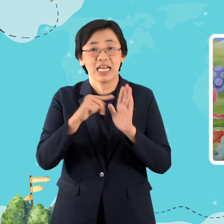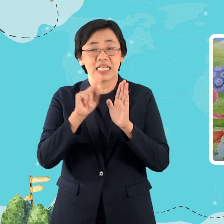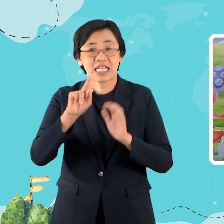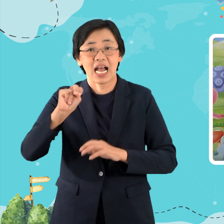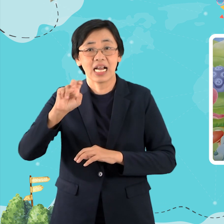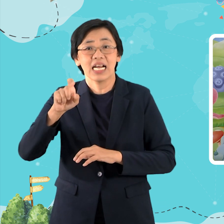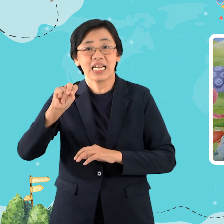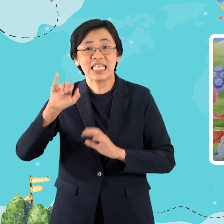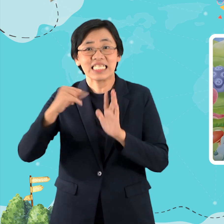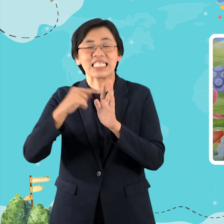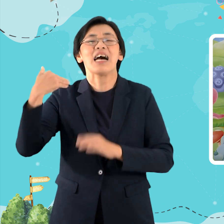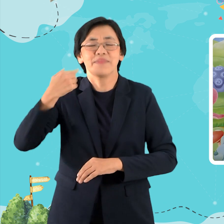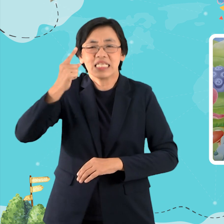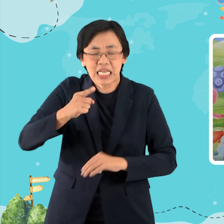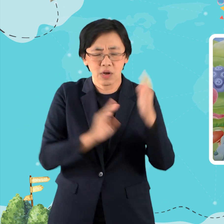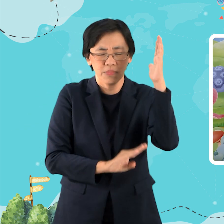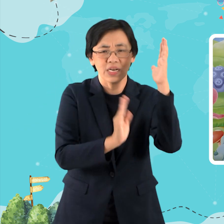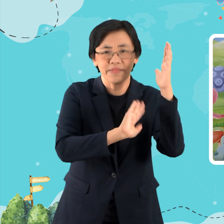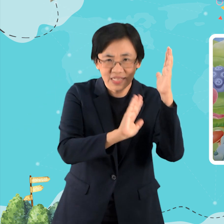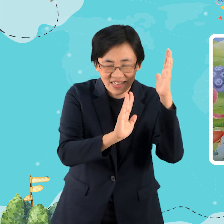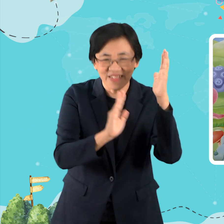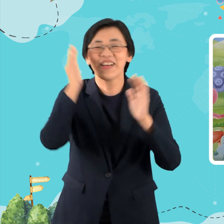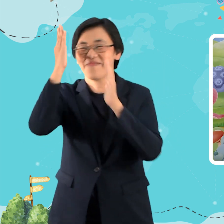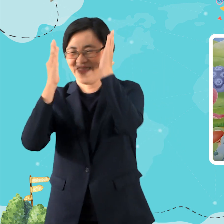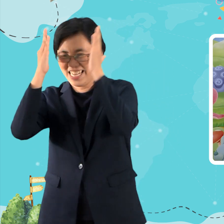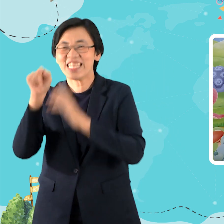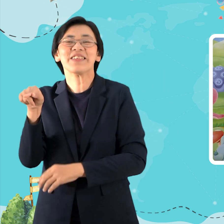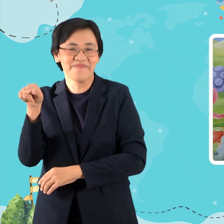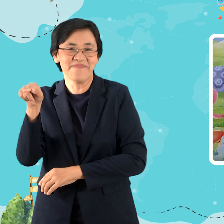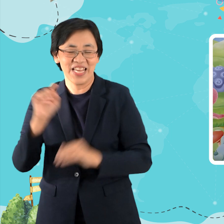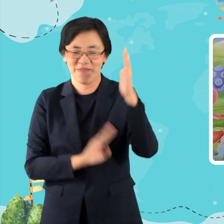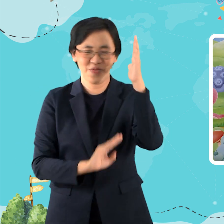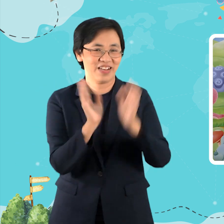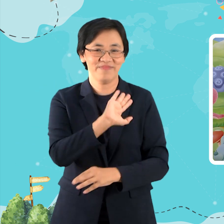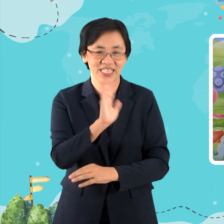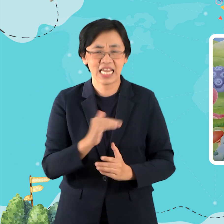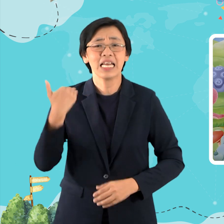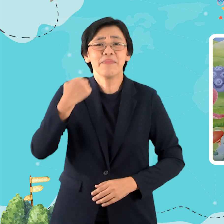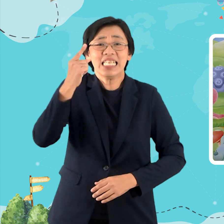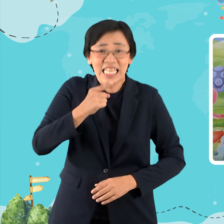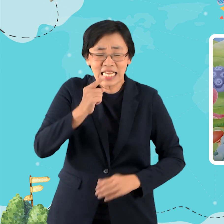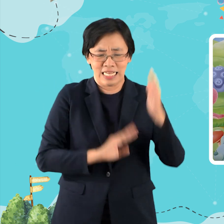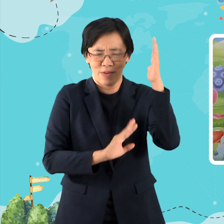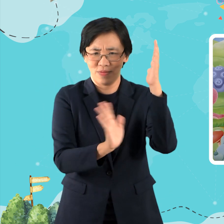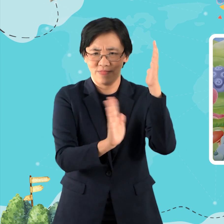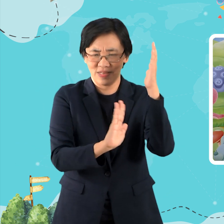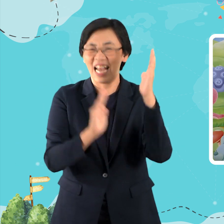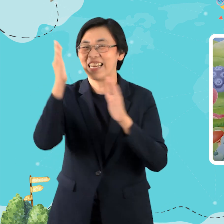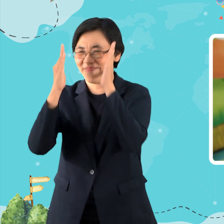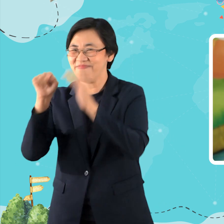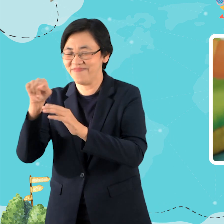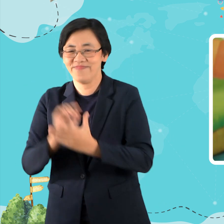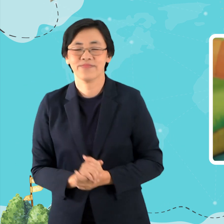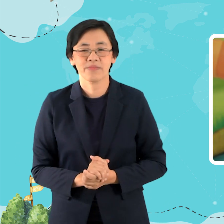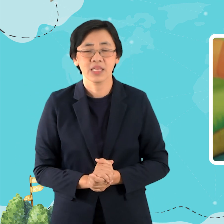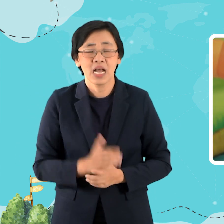จริงนะครับจะไม่ได้อยู่ที่บรูไนครับแต่อยู่ที่ประเทศมาเลเซียจ้าโอ้โหมีจริงแต่อีกประเทศนึงนะ จ้าแ